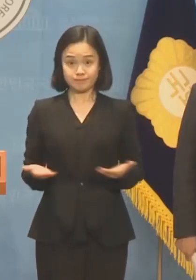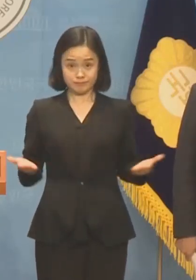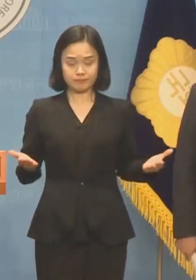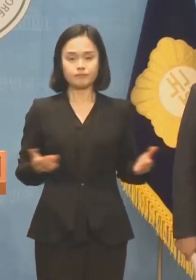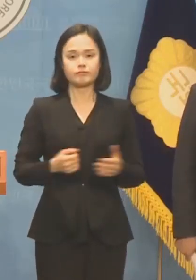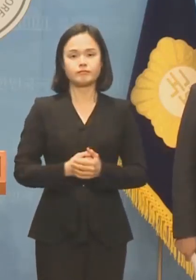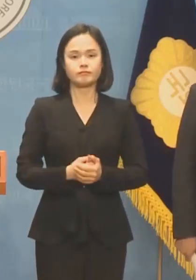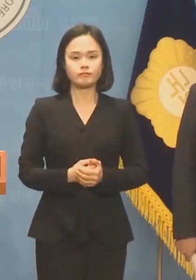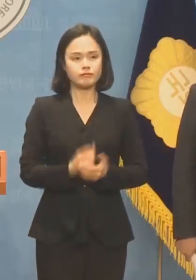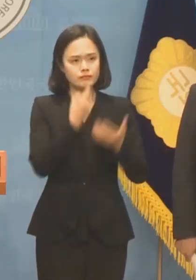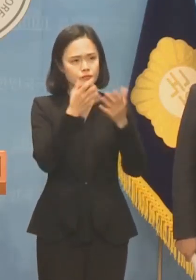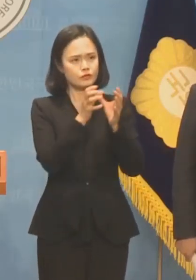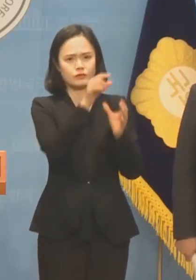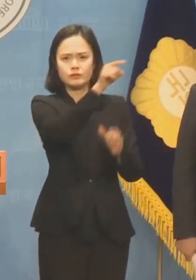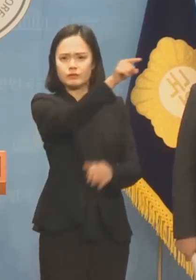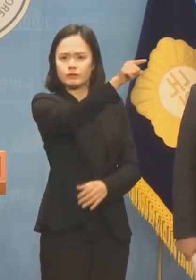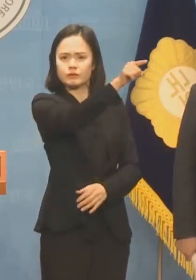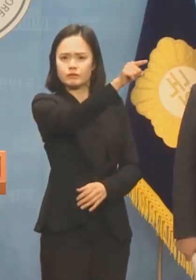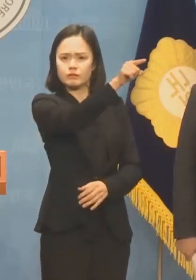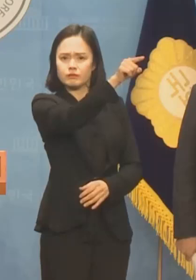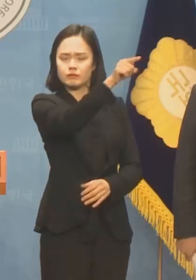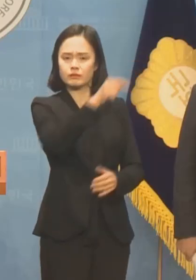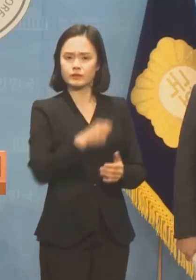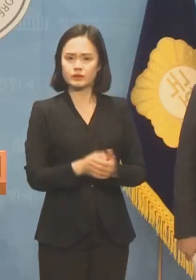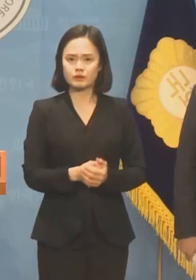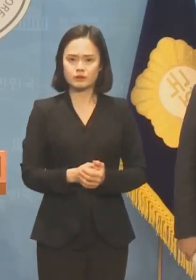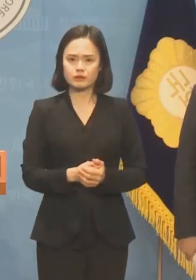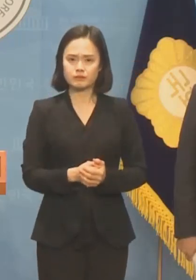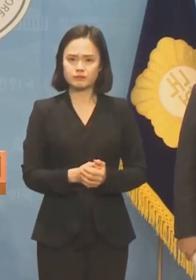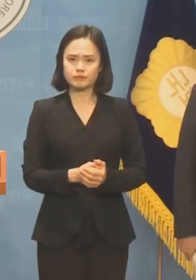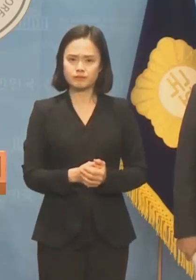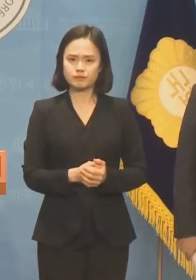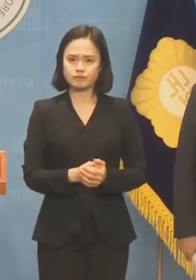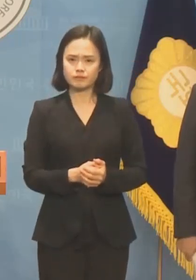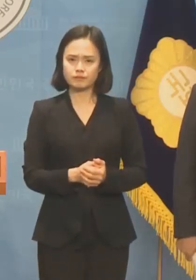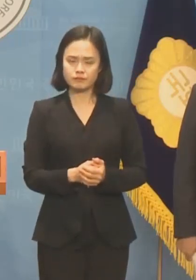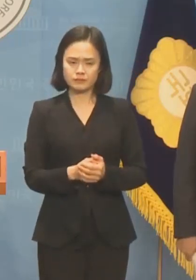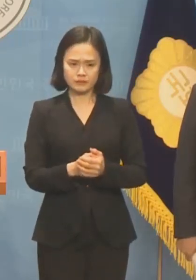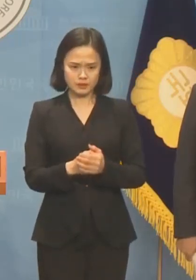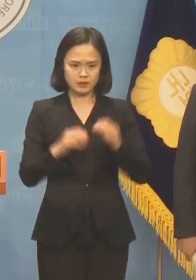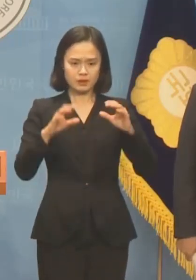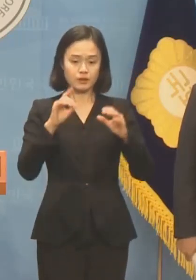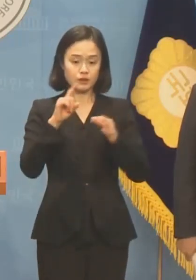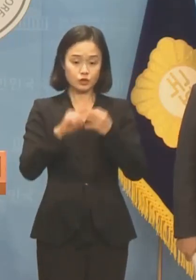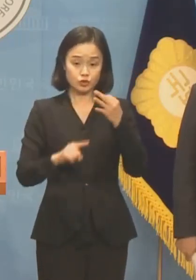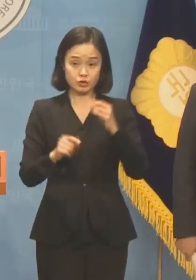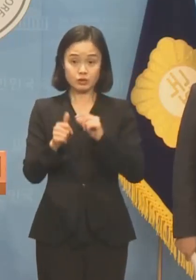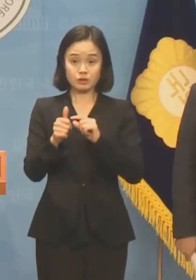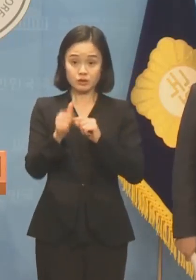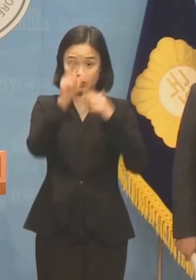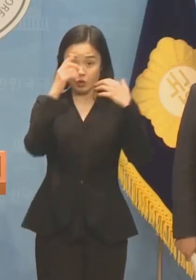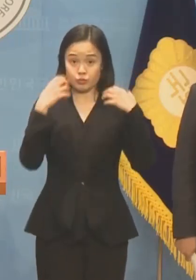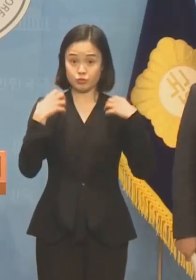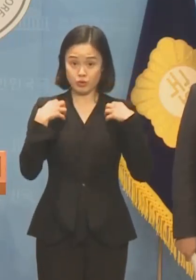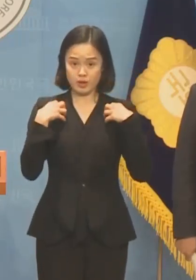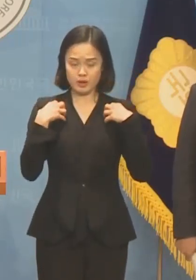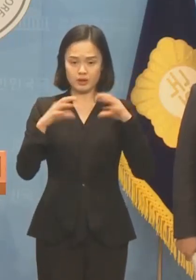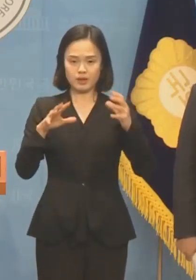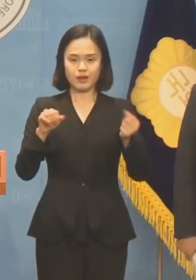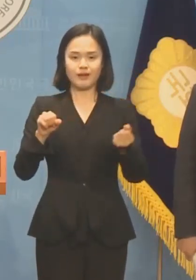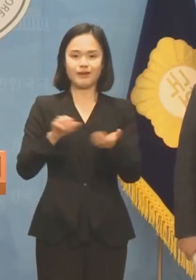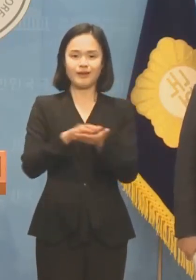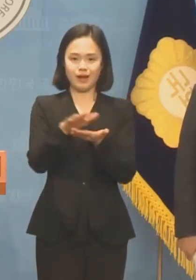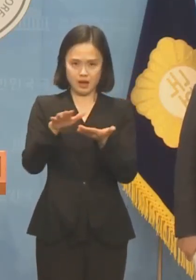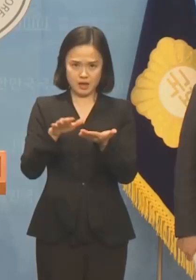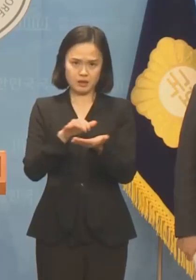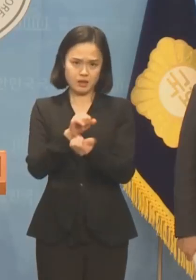이유로 일방적으로 재발의한 윤석열 정부의 내란 외환 행위와 그 진상 규명을 위한 특별검사